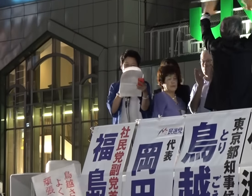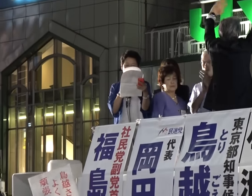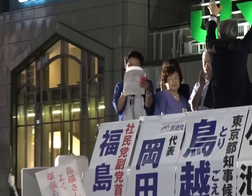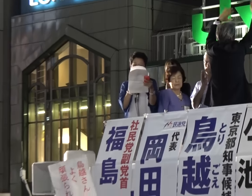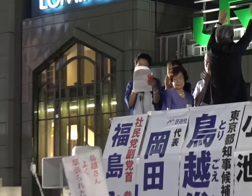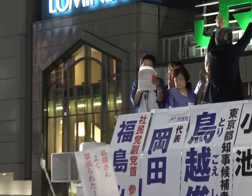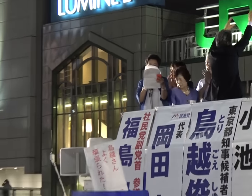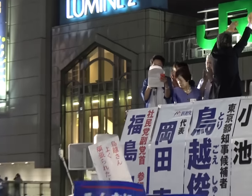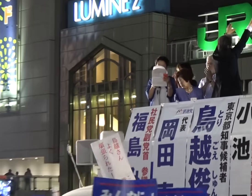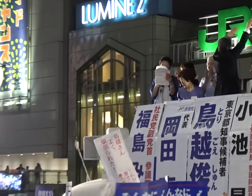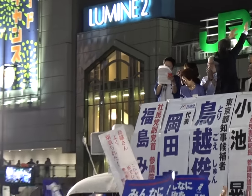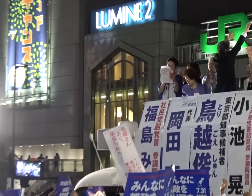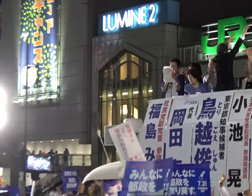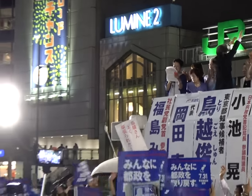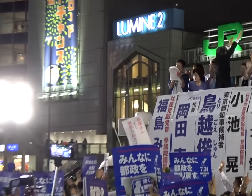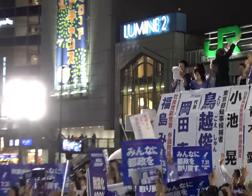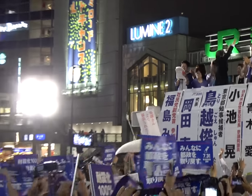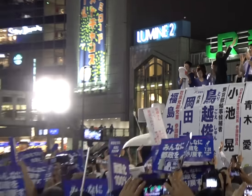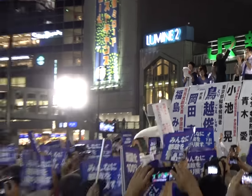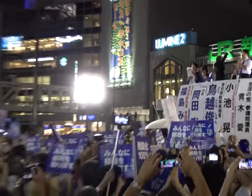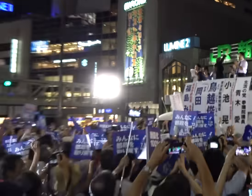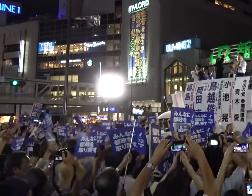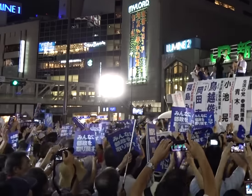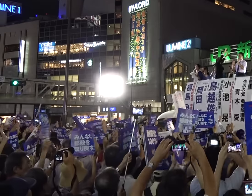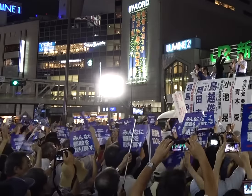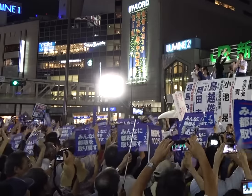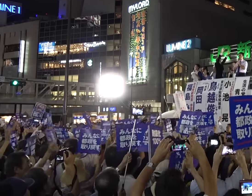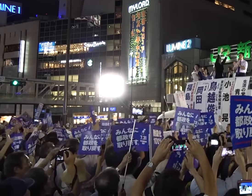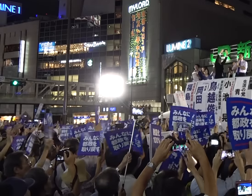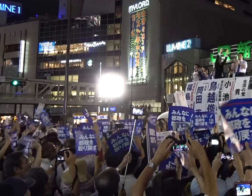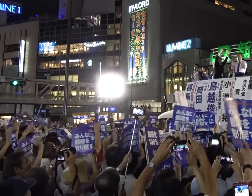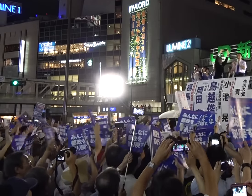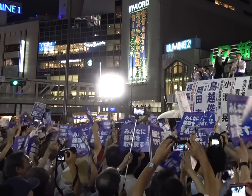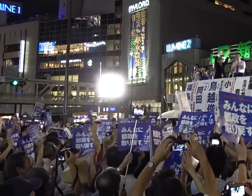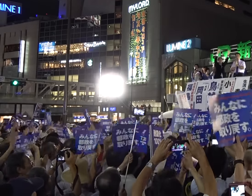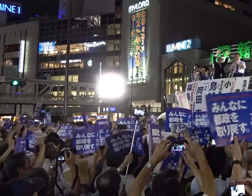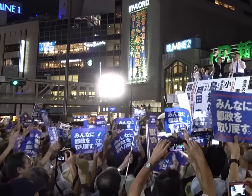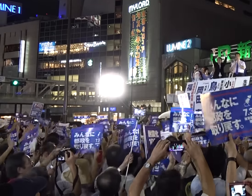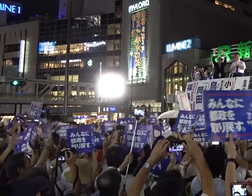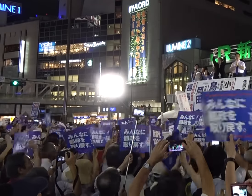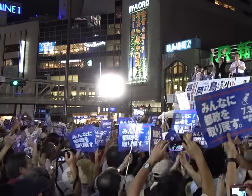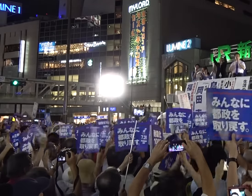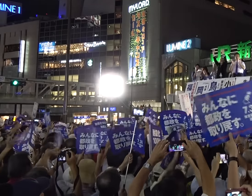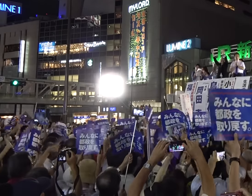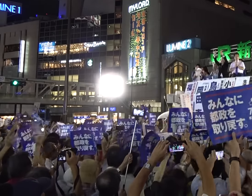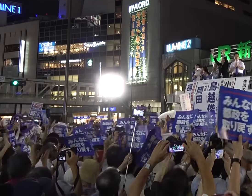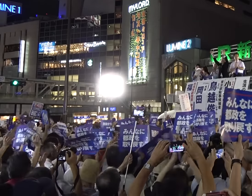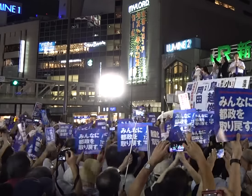山や三河の鳥越の民も多くの